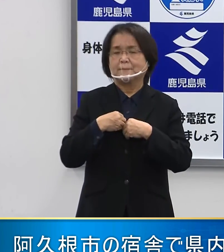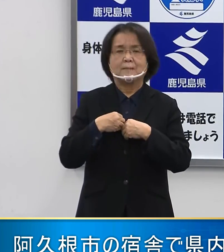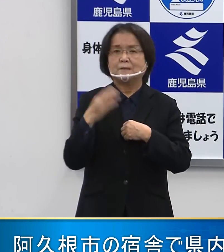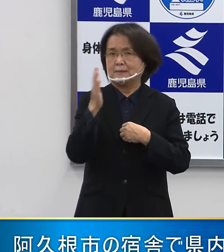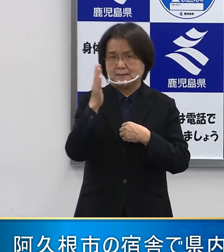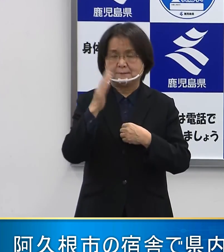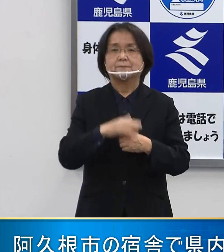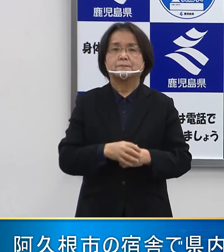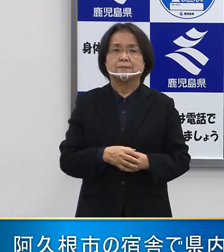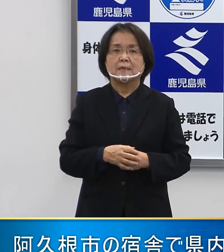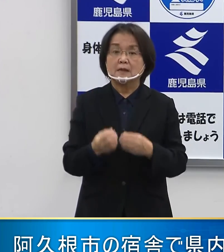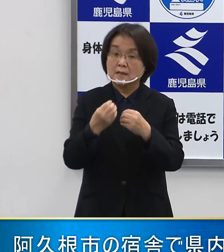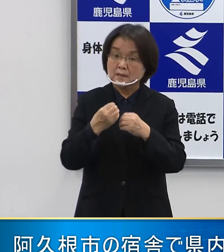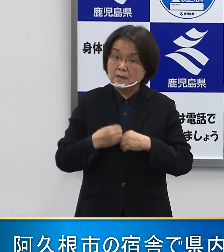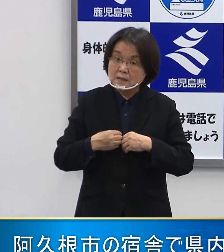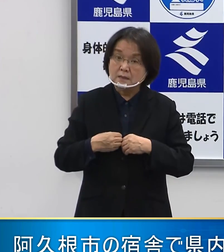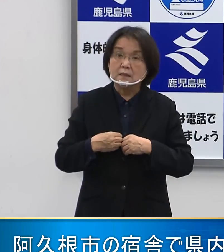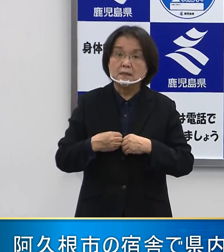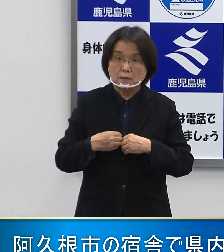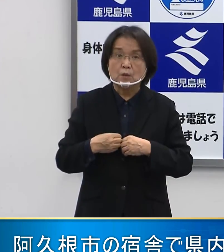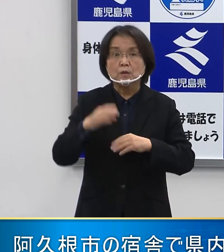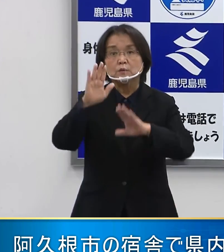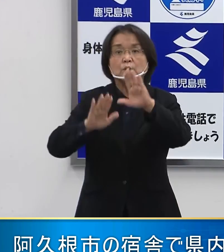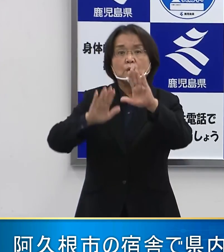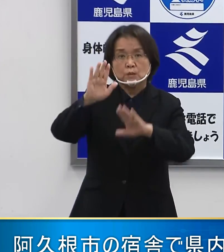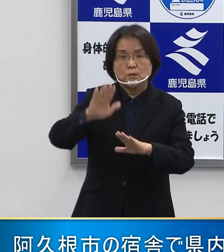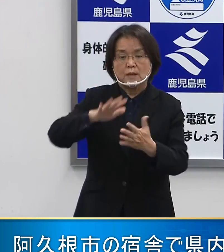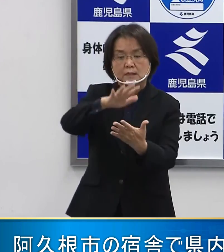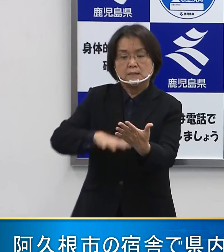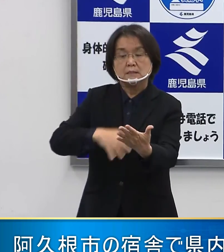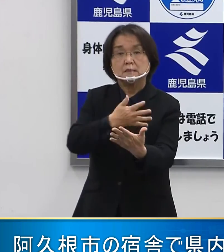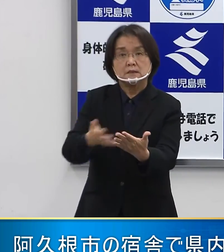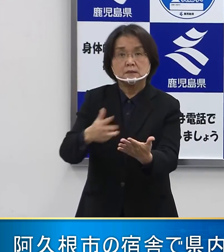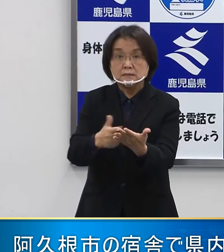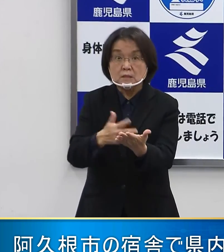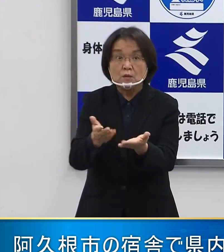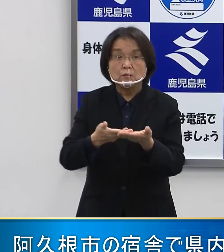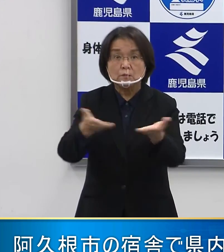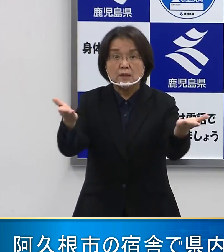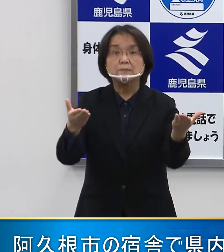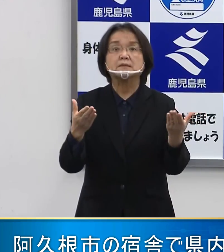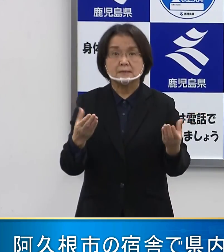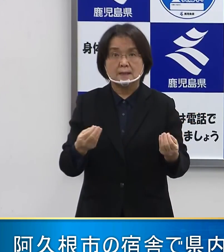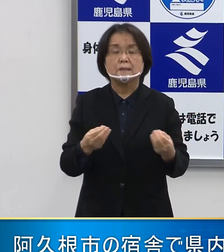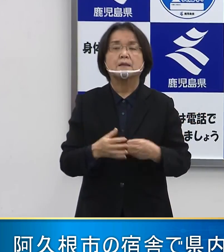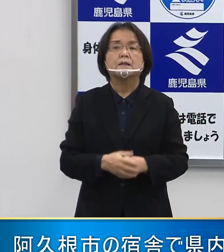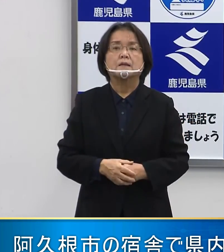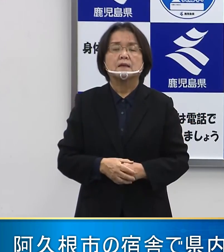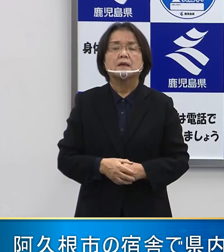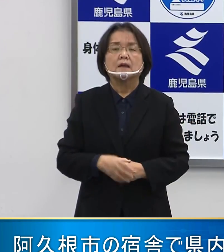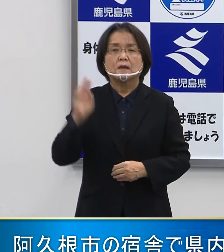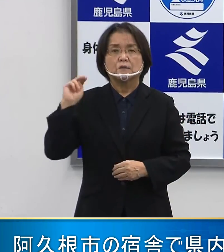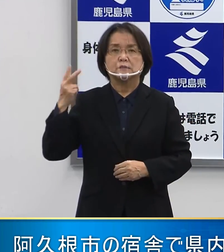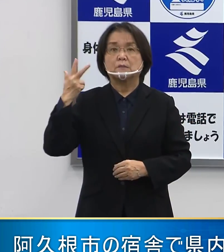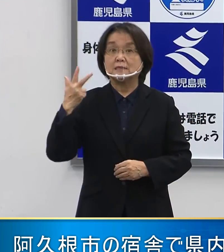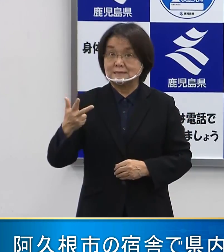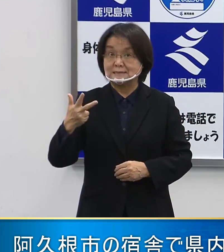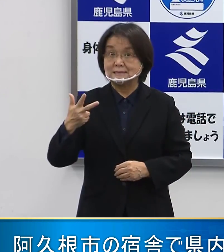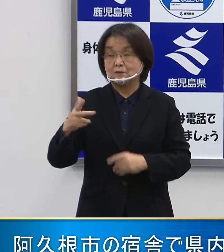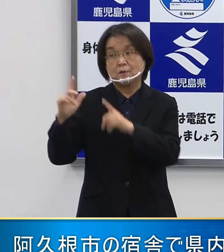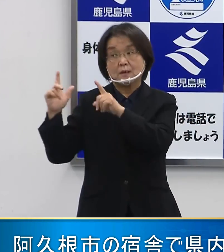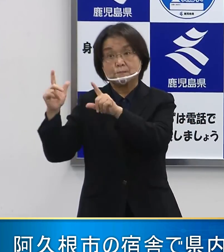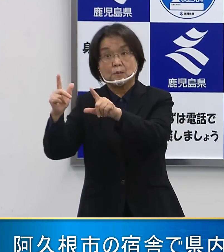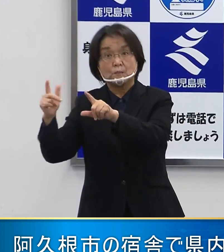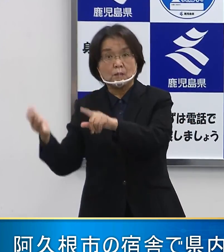感染者の状況につきましてはと元にを配るしてある資料のとおりです本日の鹿児島市発表分も含まれており